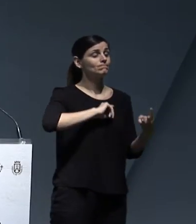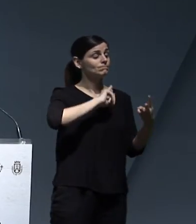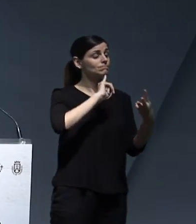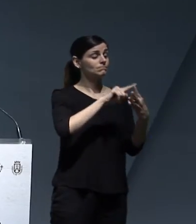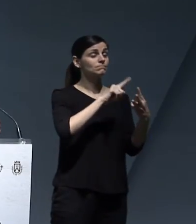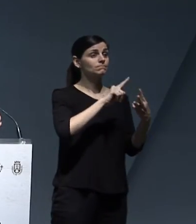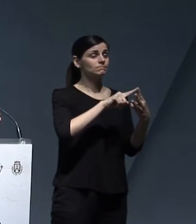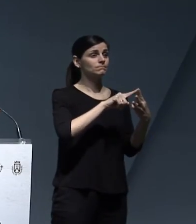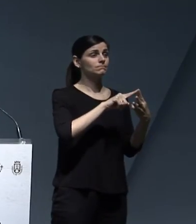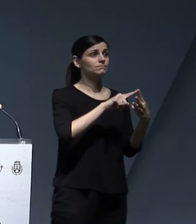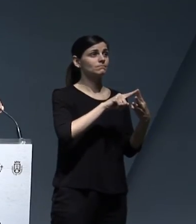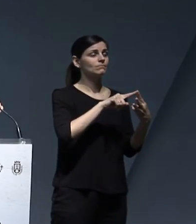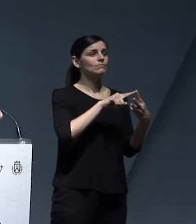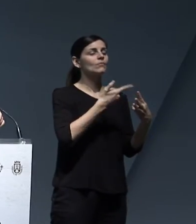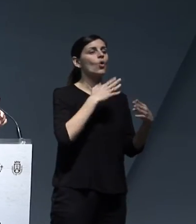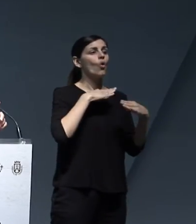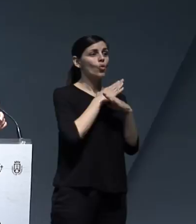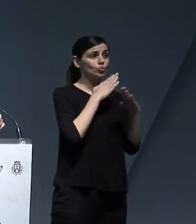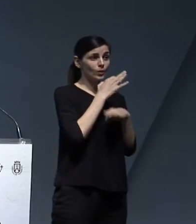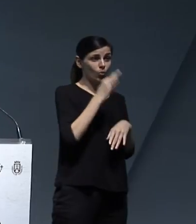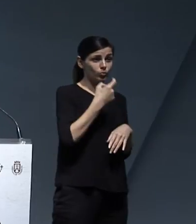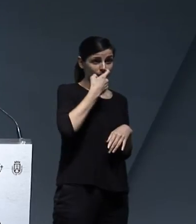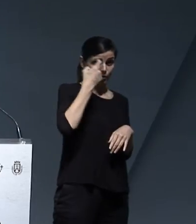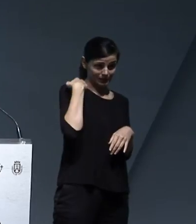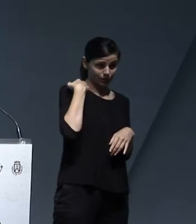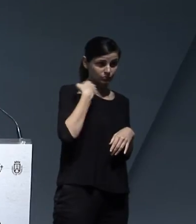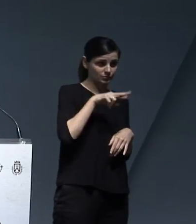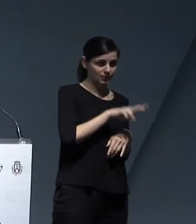lugar, en octubre del año pasado, repito,